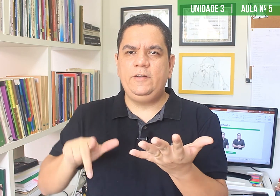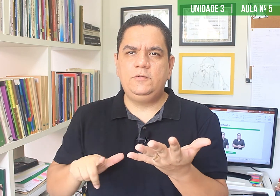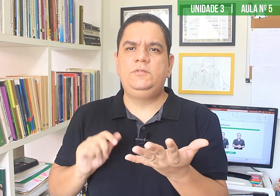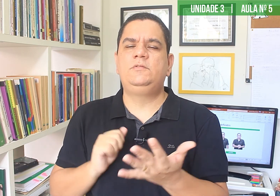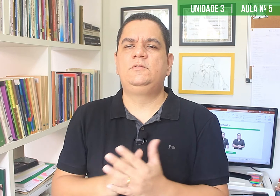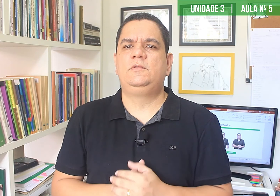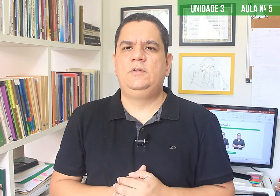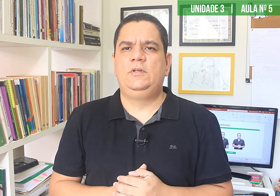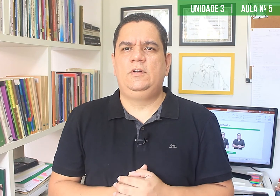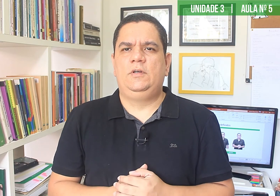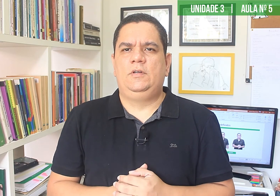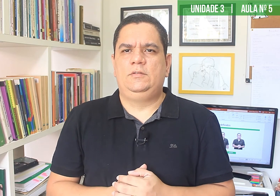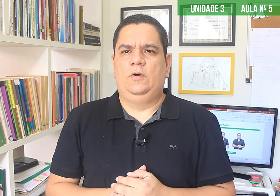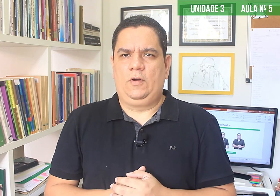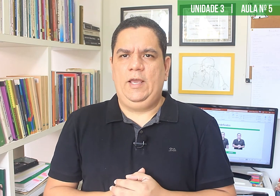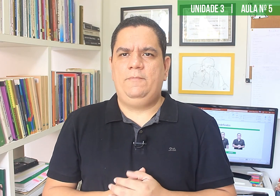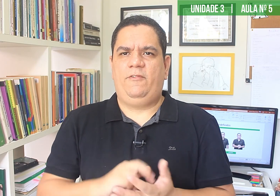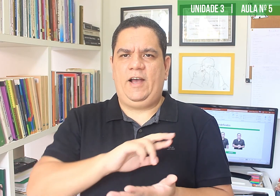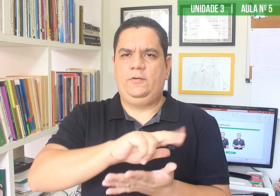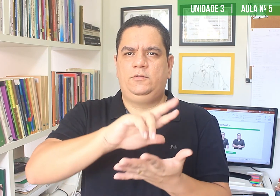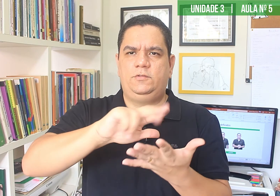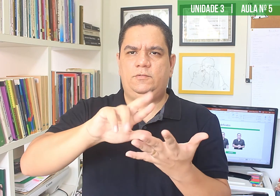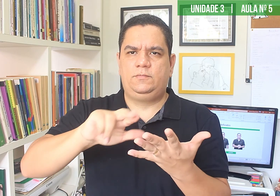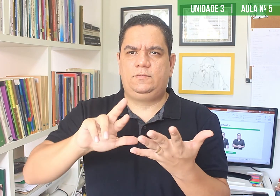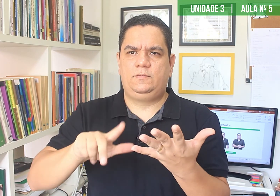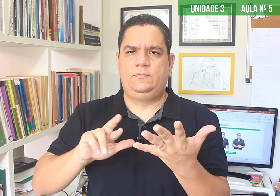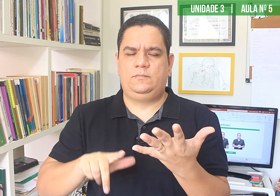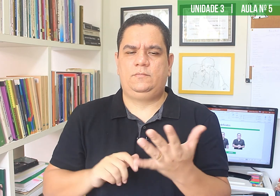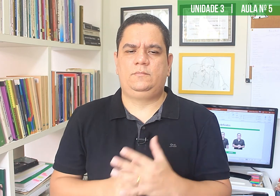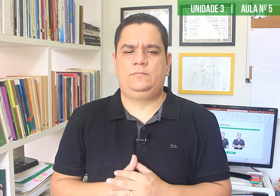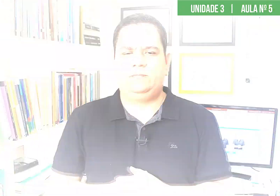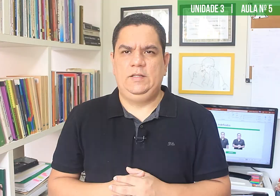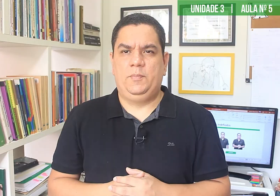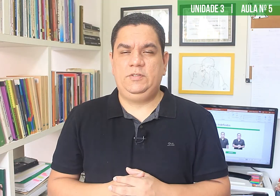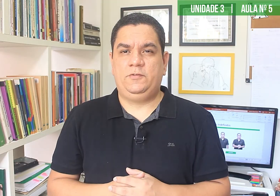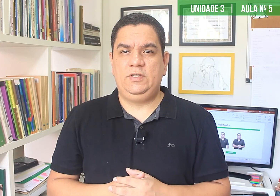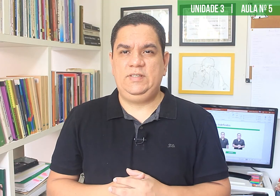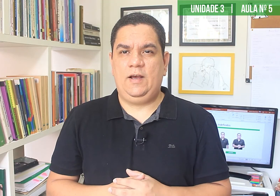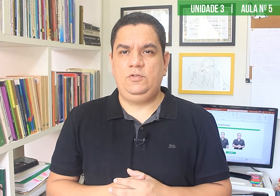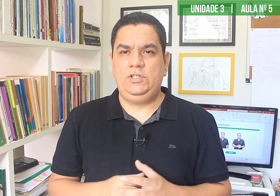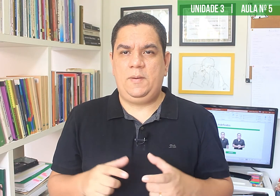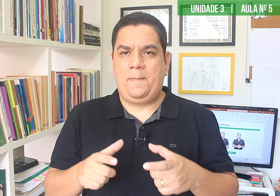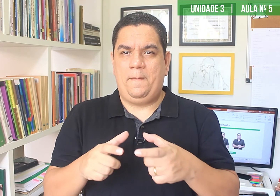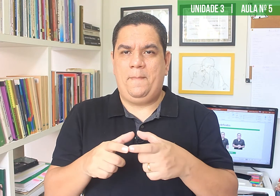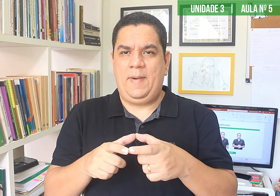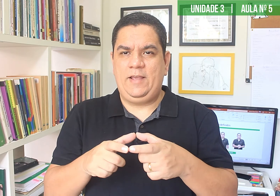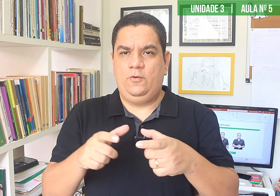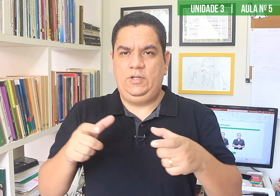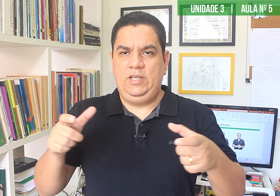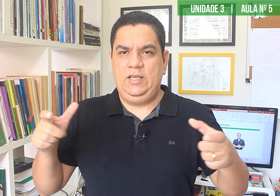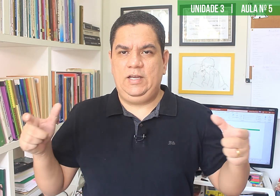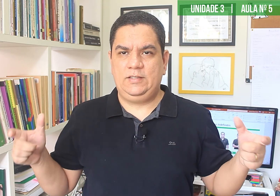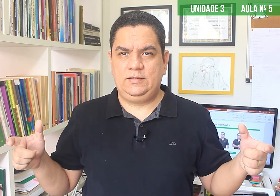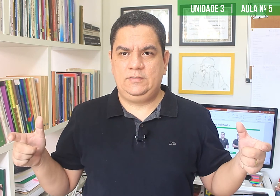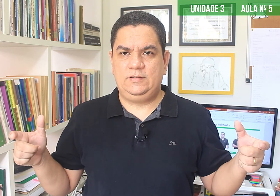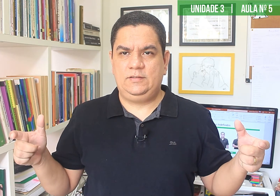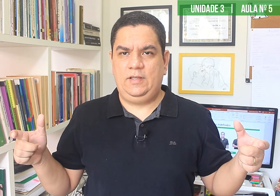vários. Ok? Vários. Depois eu vou ter sinal de maioria